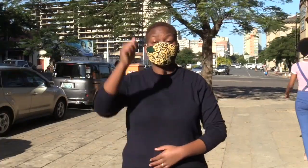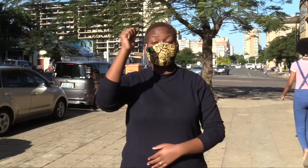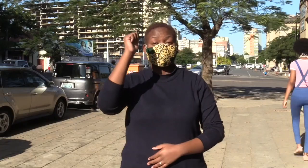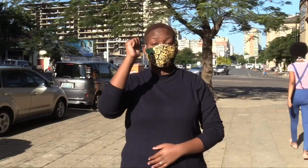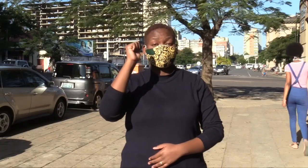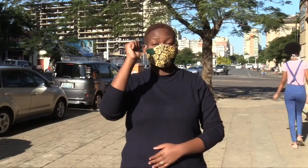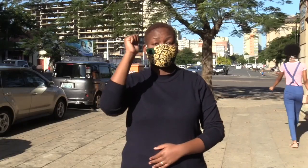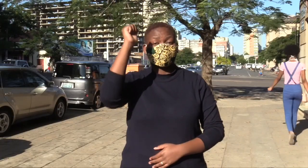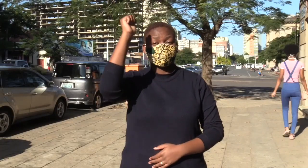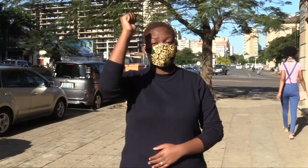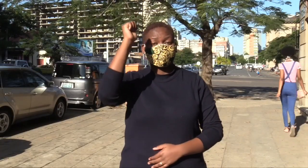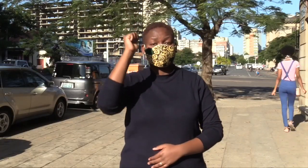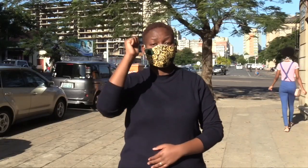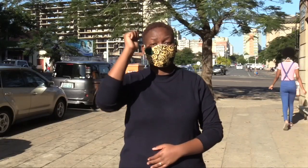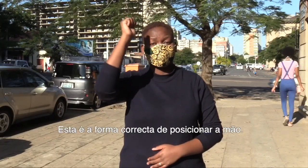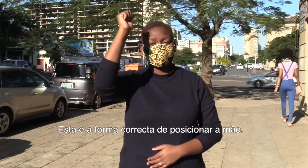bombo